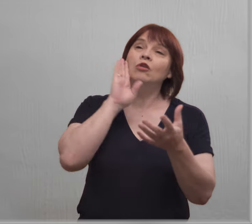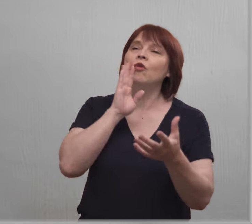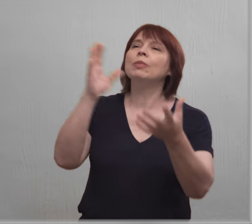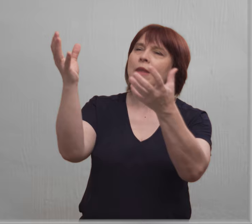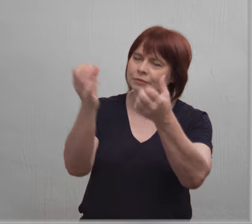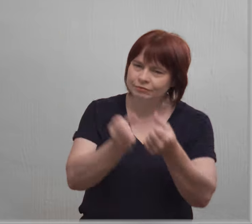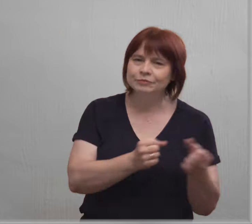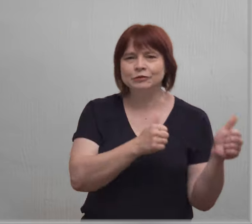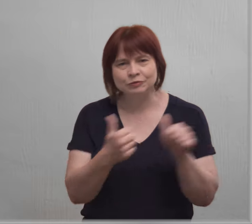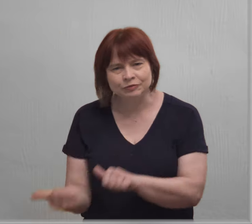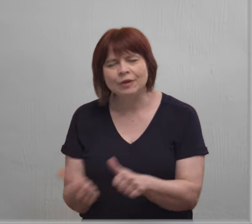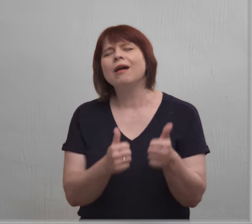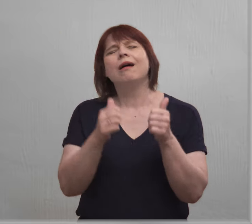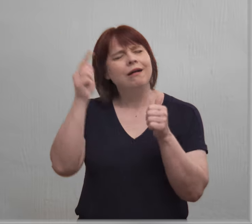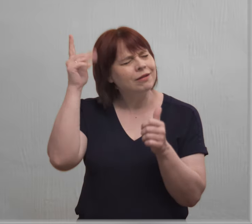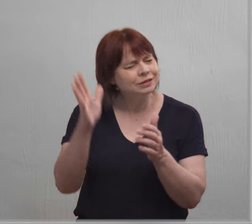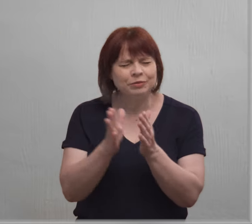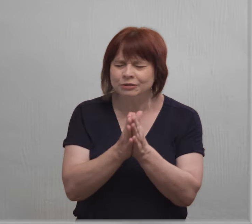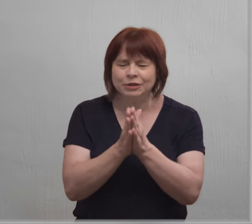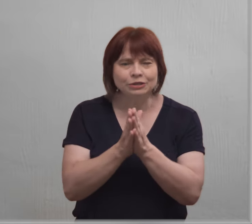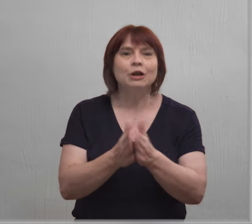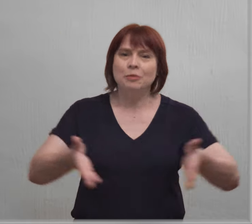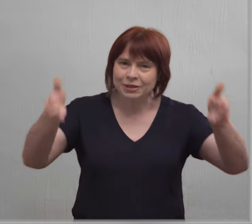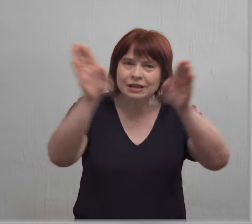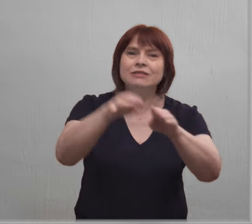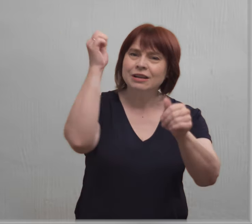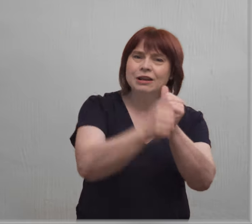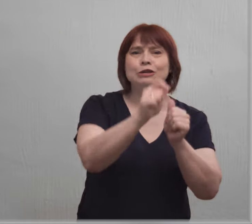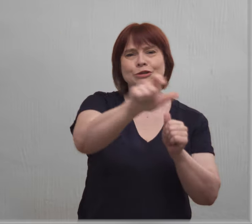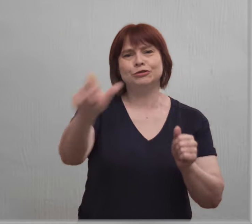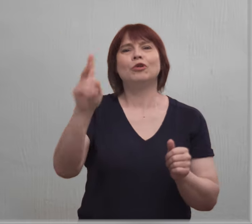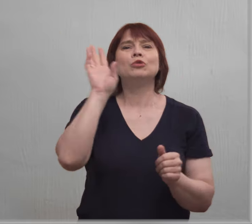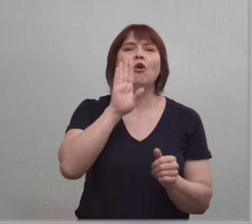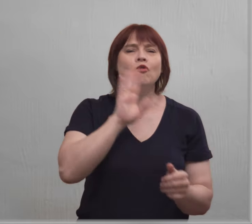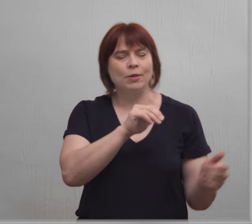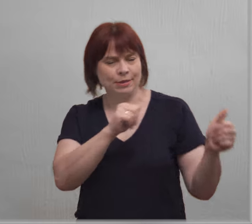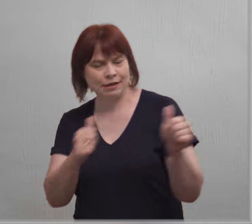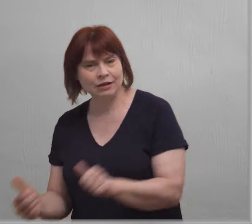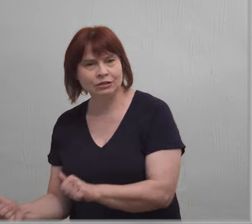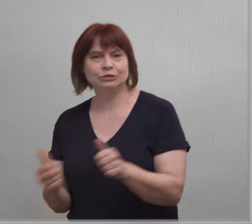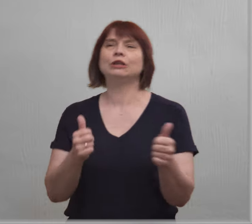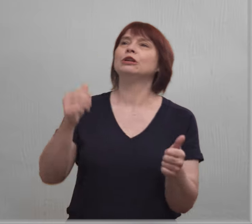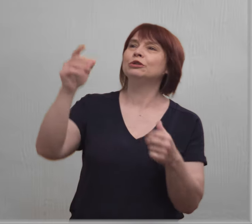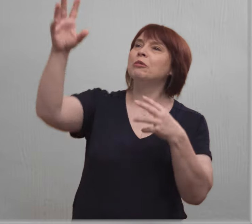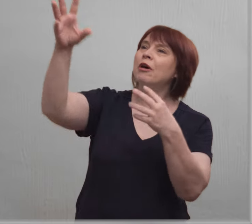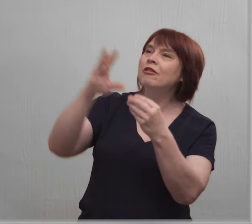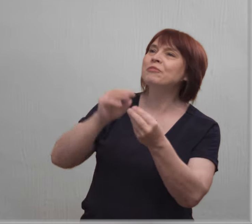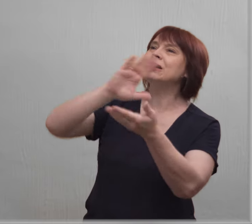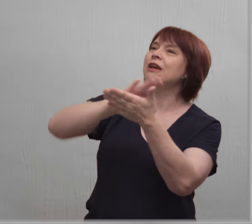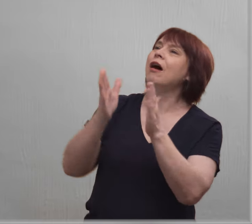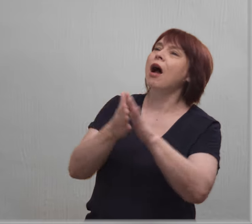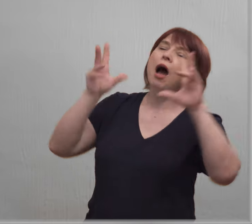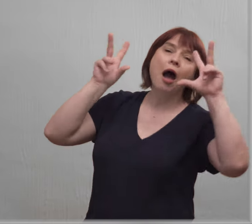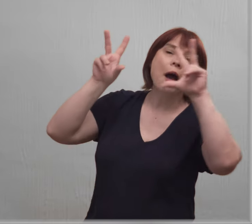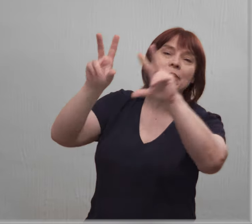сердце, за каждого человека, кто принял решение сегодня принять крещение, заключить с Тобой водный завет, Господь Боже,